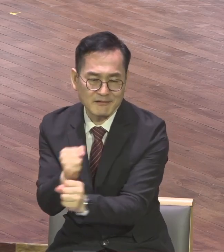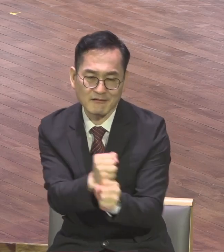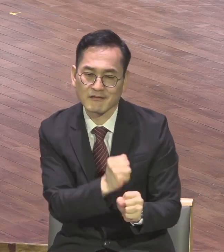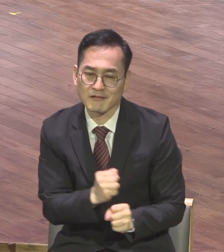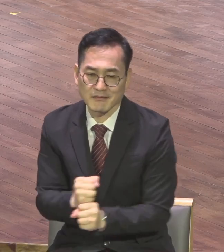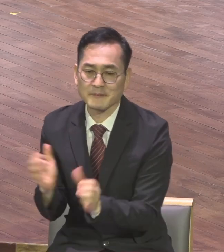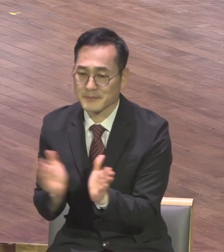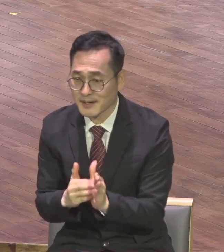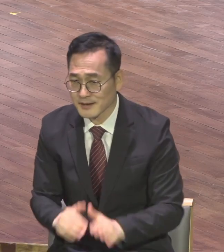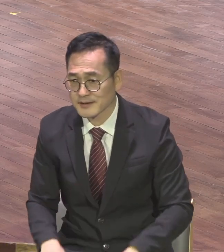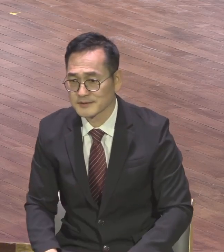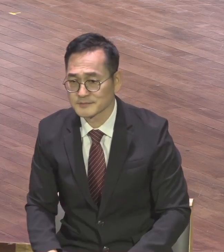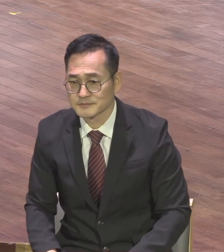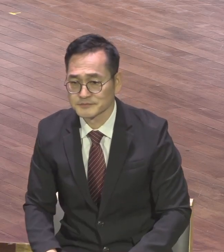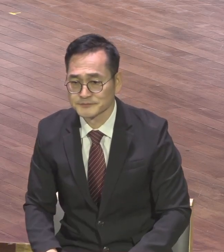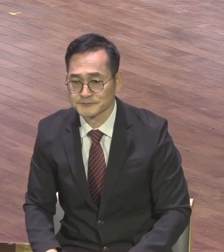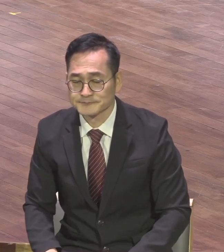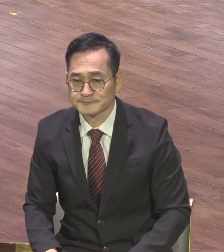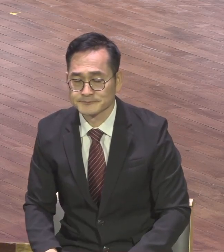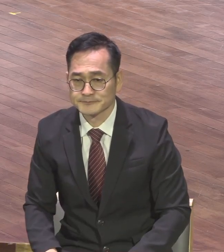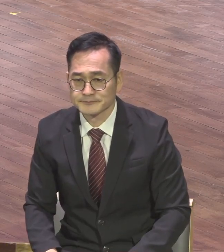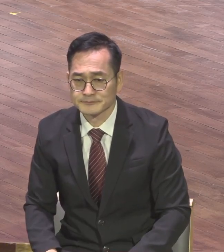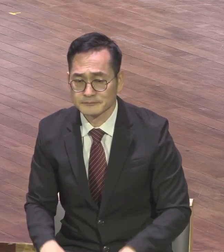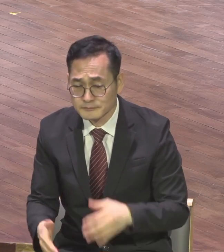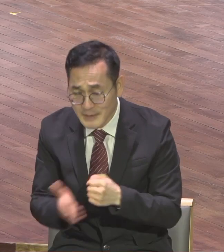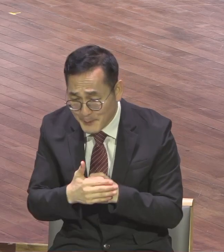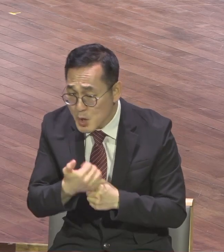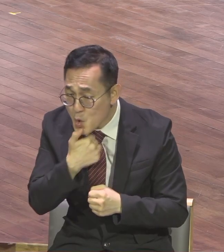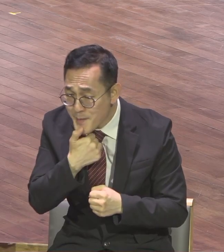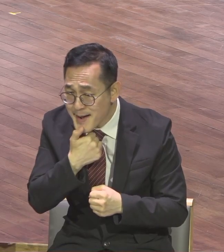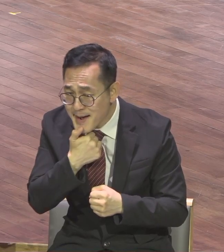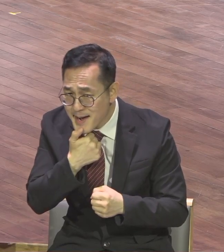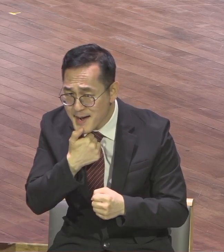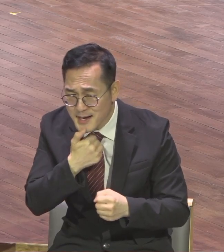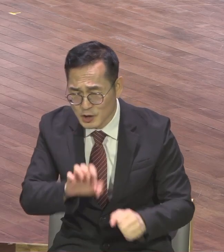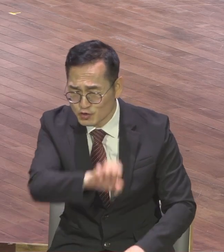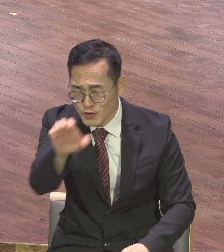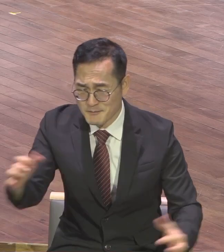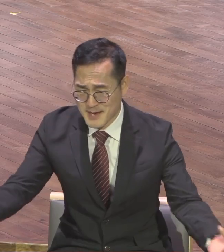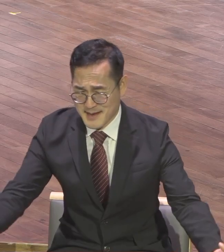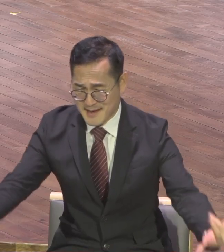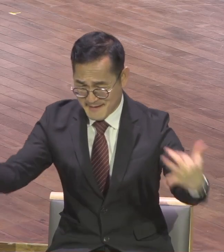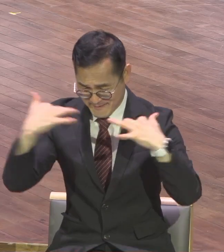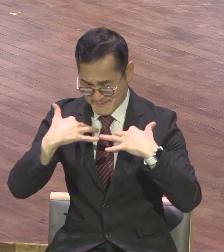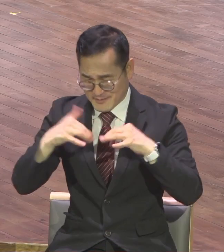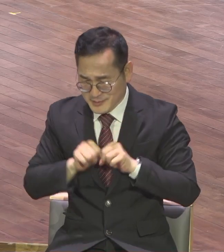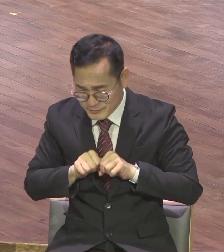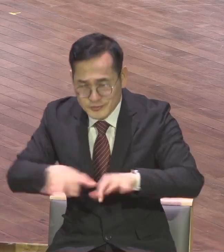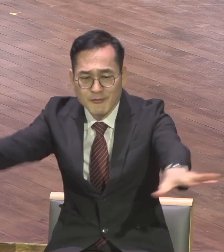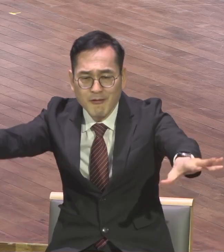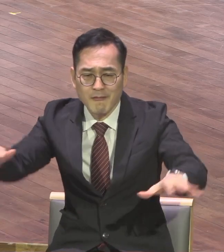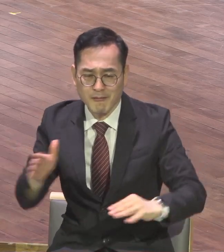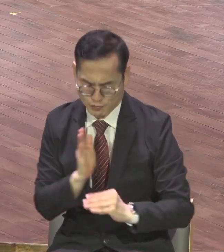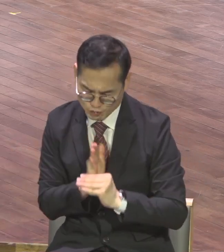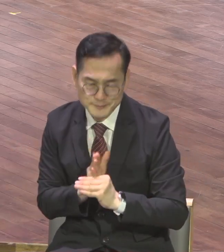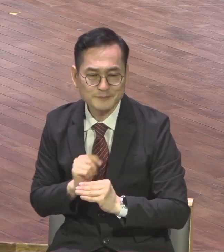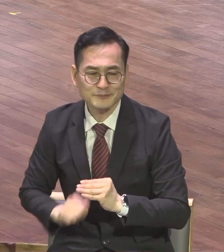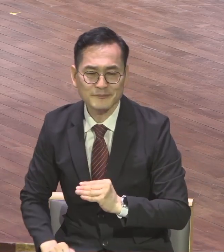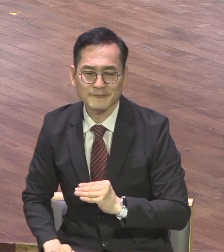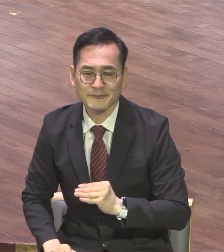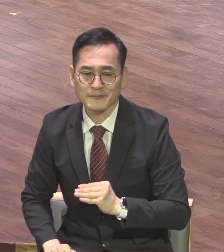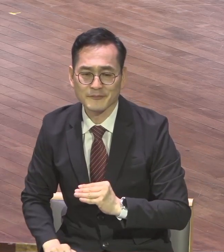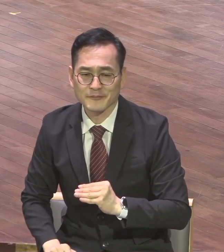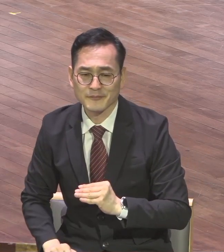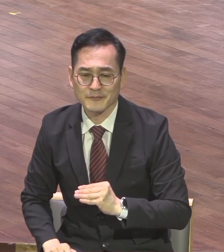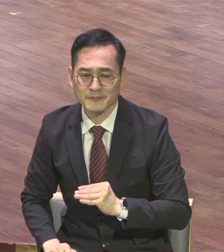도로를 제일 먼저 깔았어. 그래서 이 로마가 한 것이 전 유럽 전 그냥 이 로마가 아니면